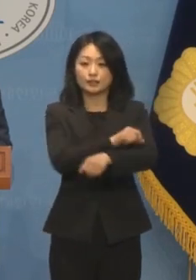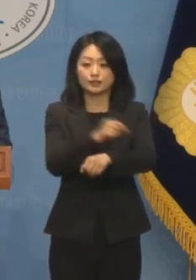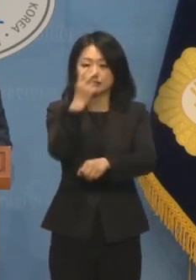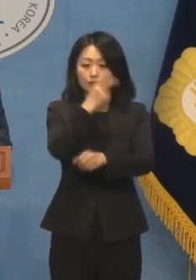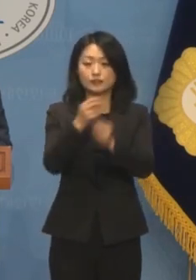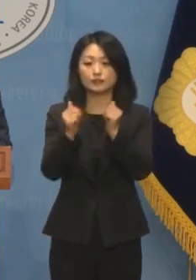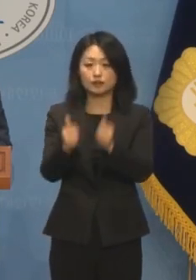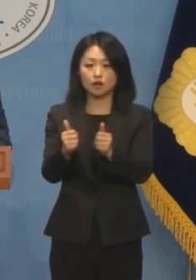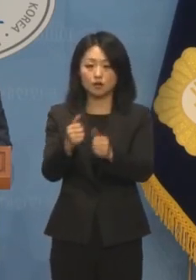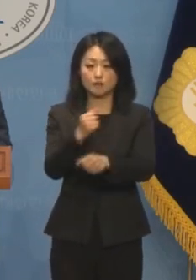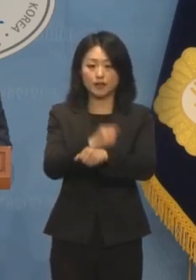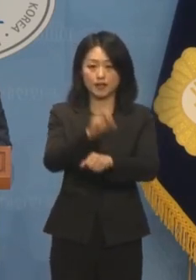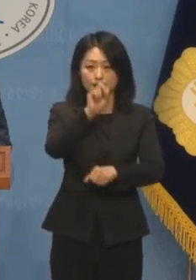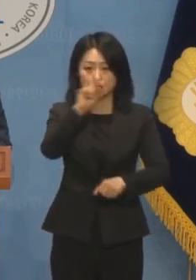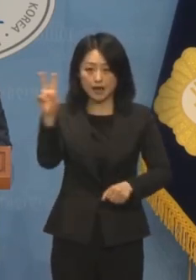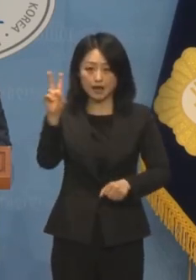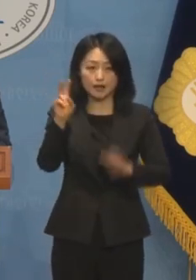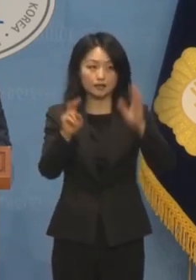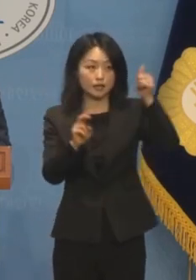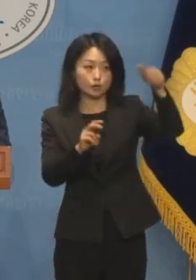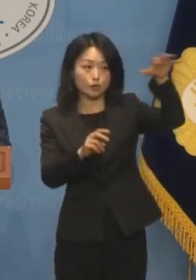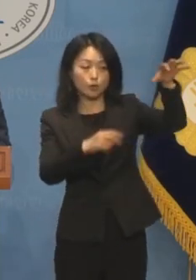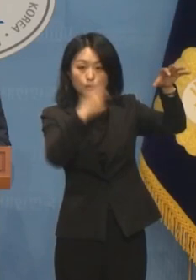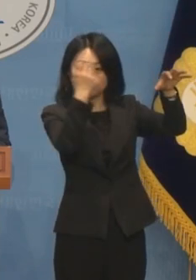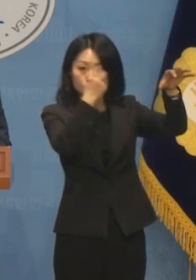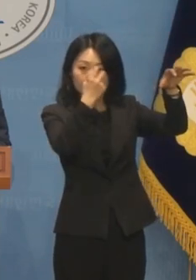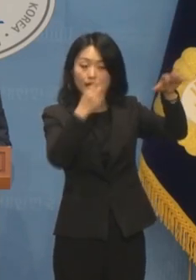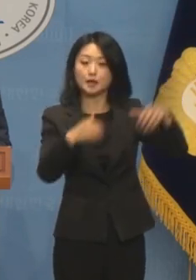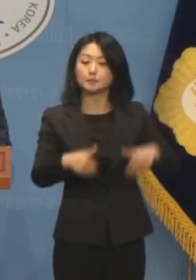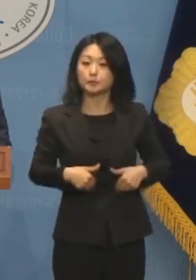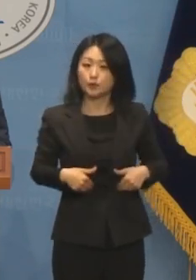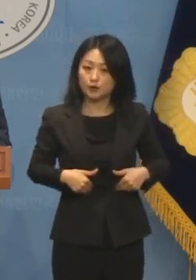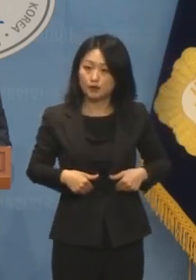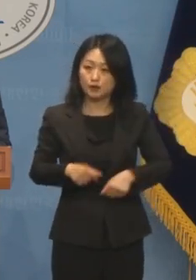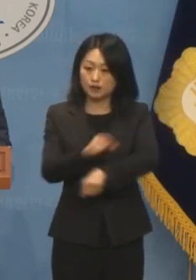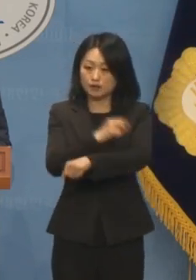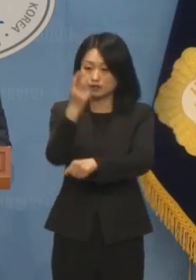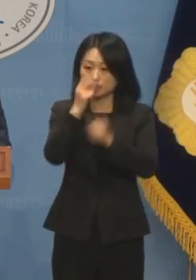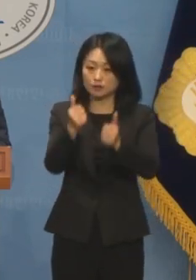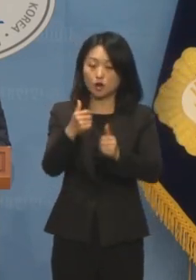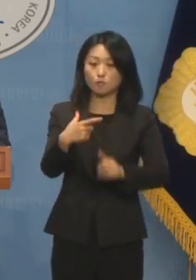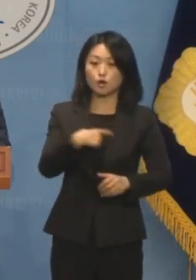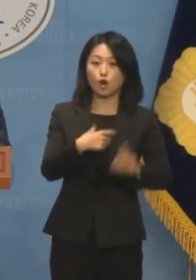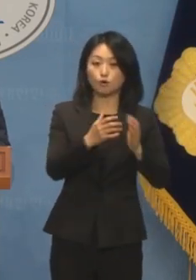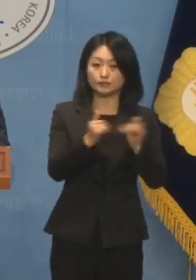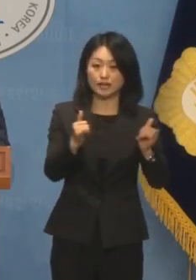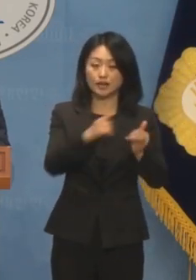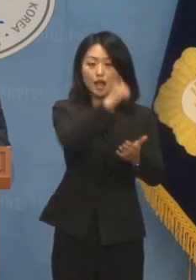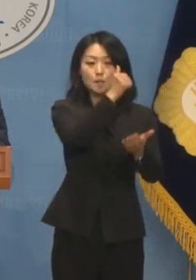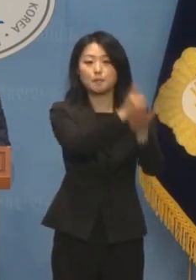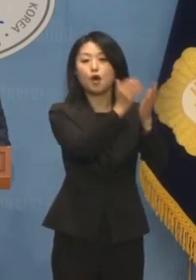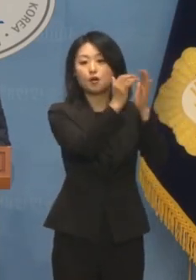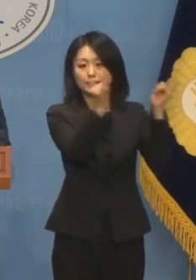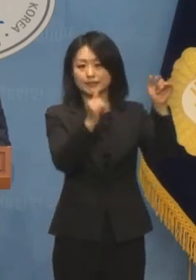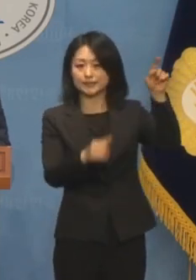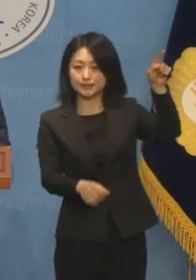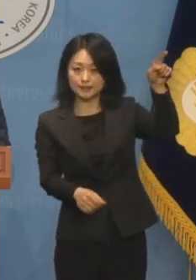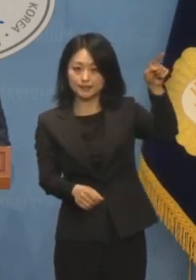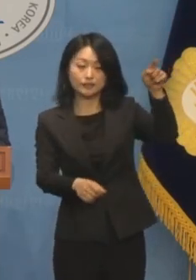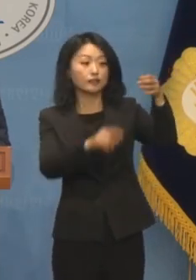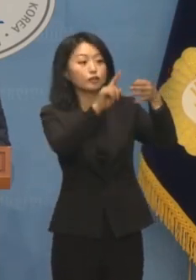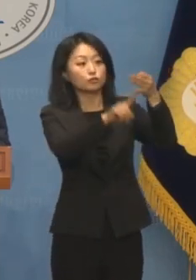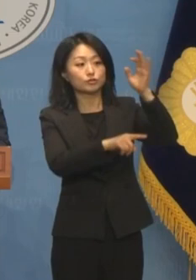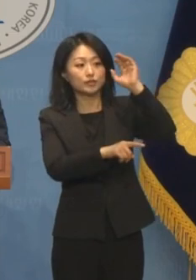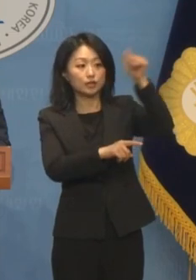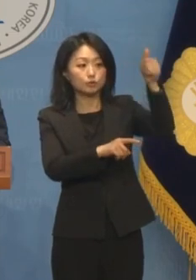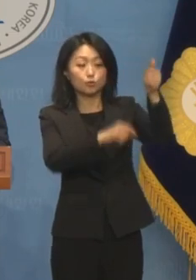통해 대통령실을 조사해야 합니다. 특검을 거부하는 자가 범인입니다. 윤석열 대통령이